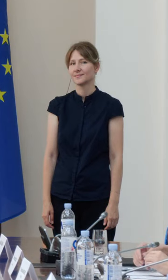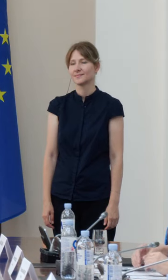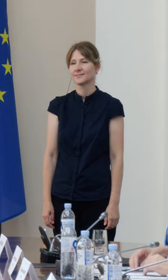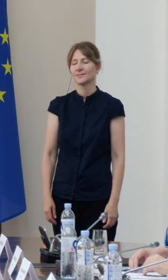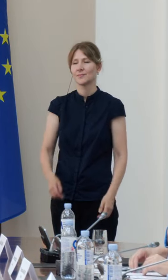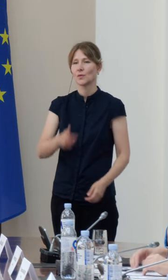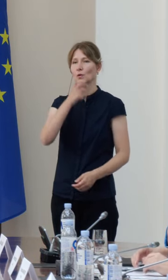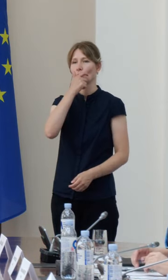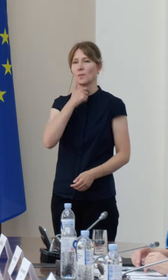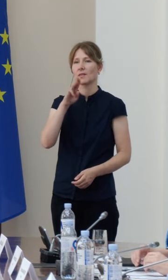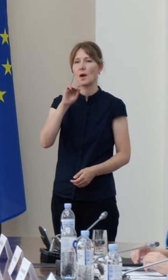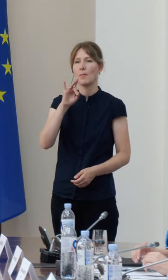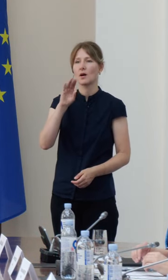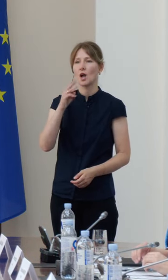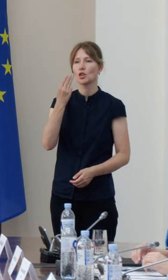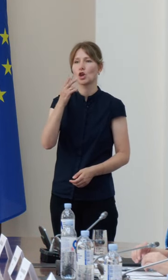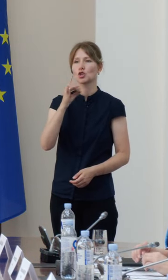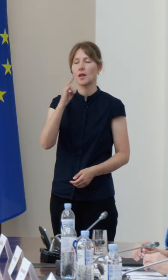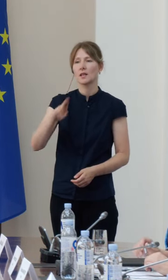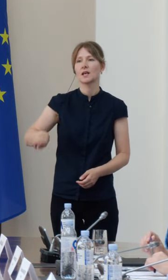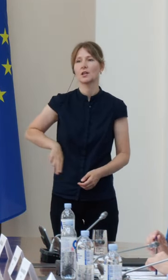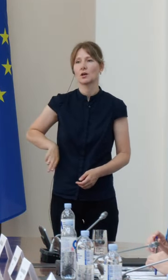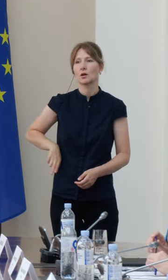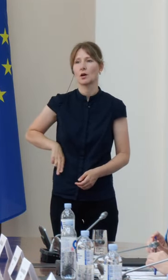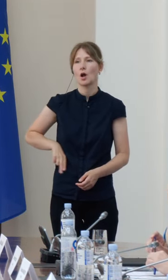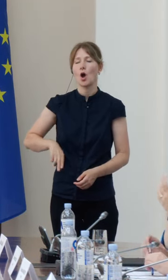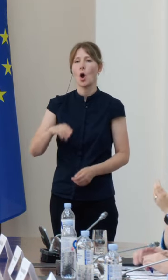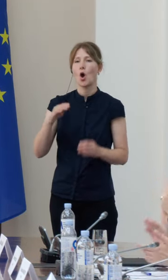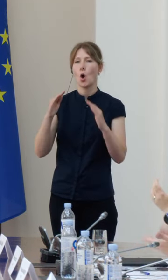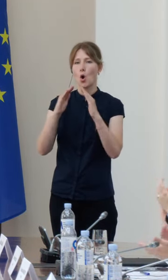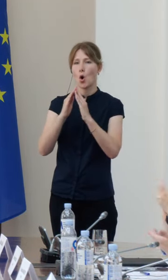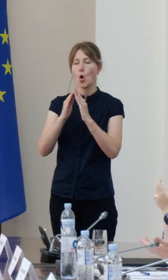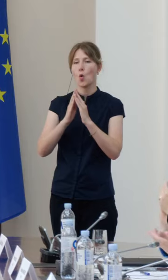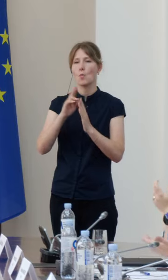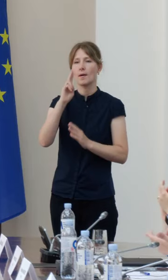În continuare o invităm pe doamna Tamara Dașan, directoare Home Care.